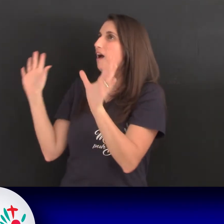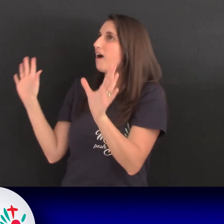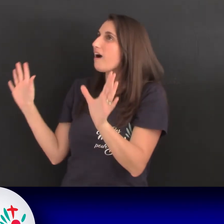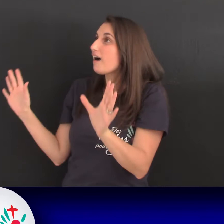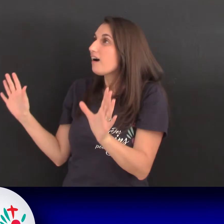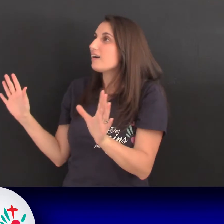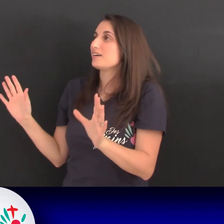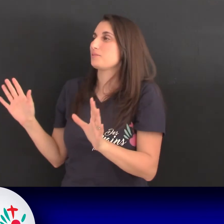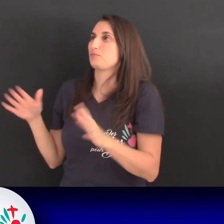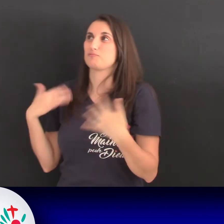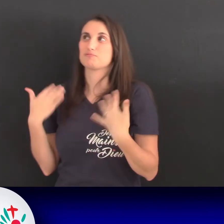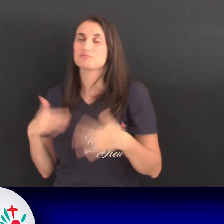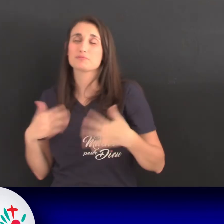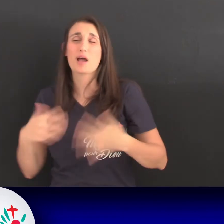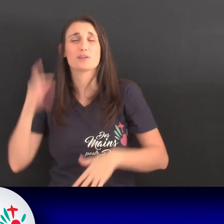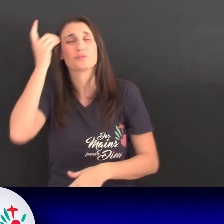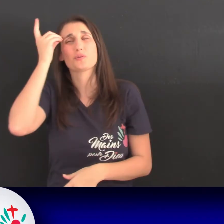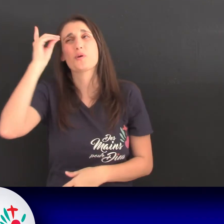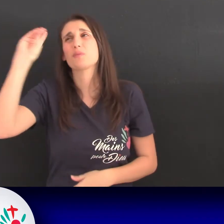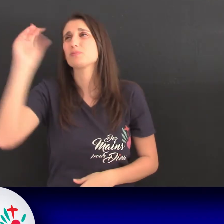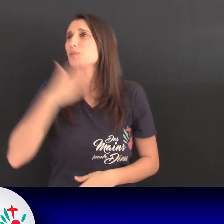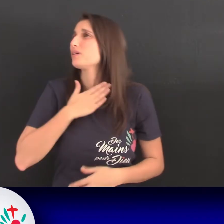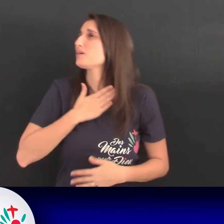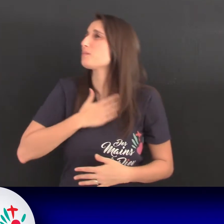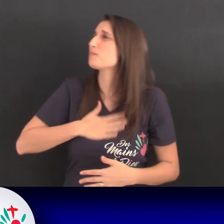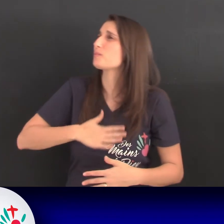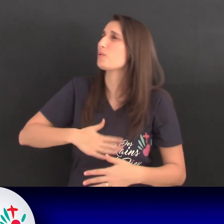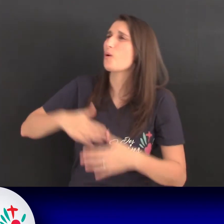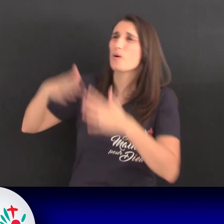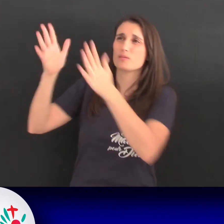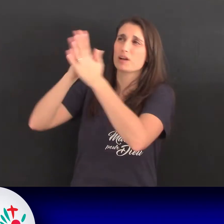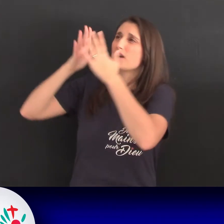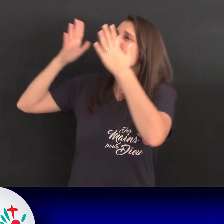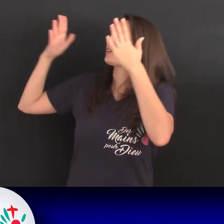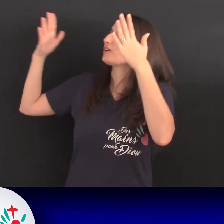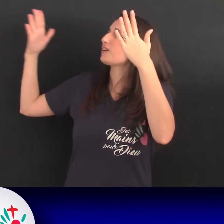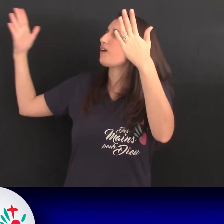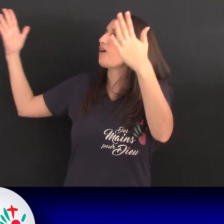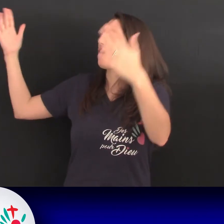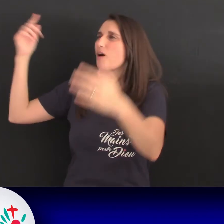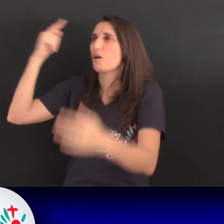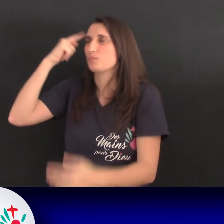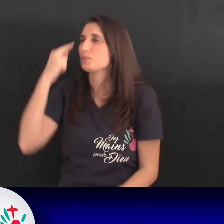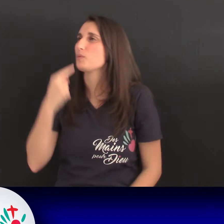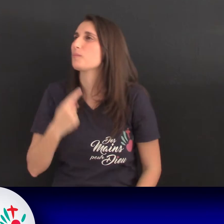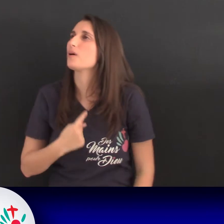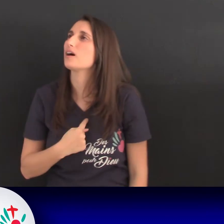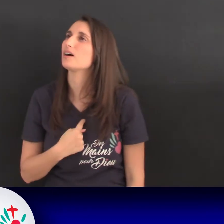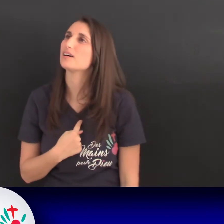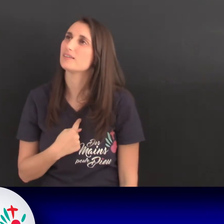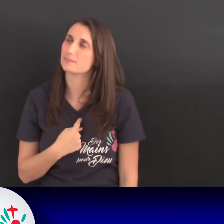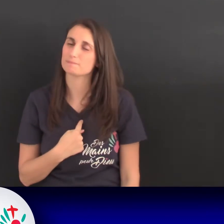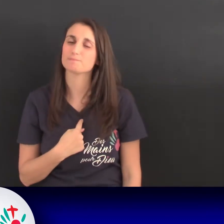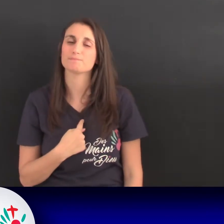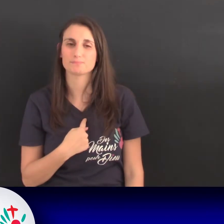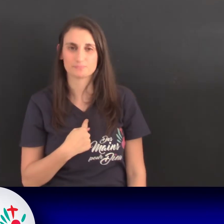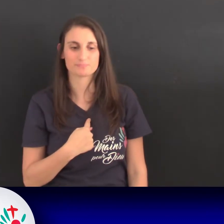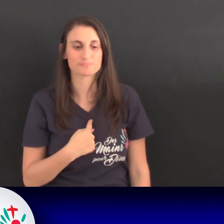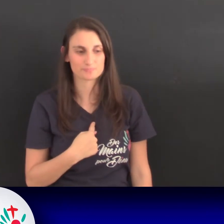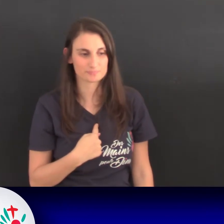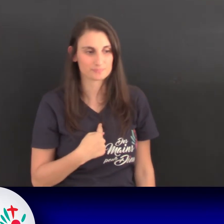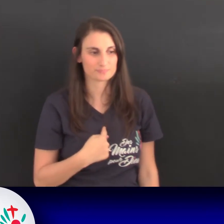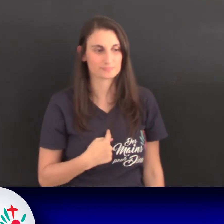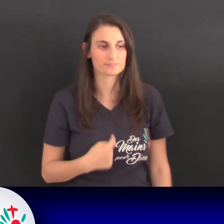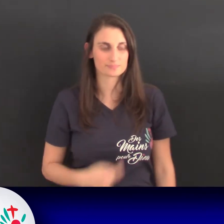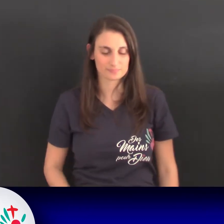admirable. Dieu, tu es si grand et bon pour moi.